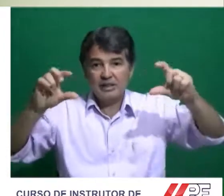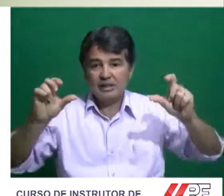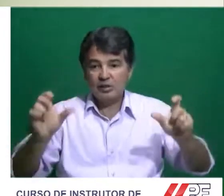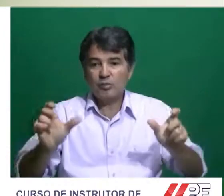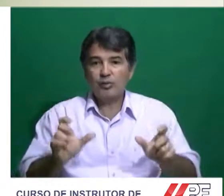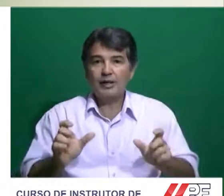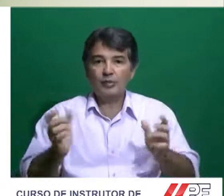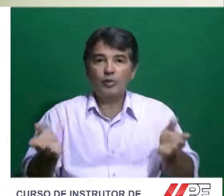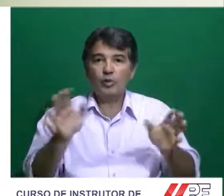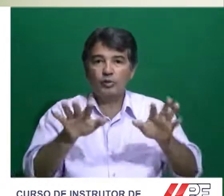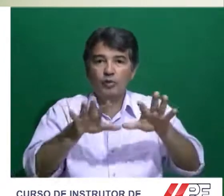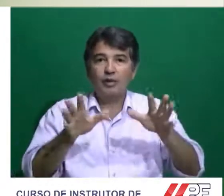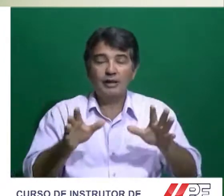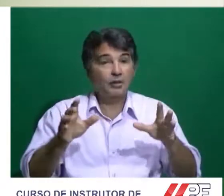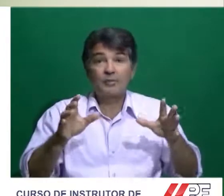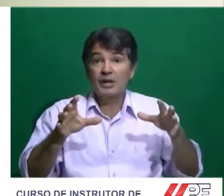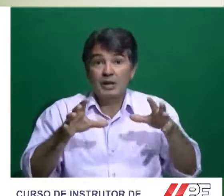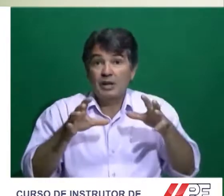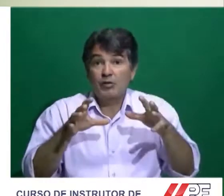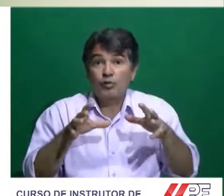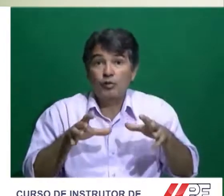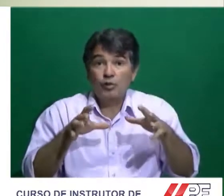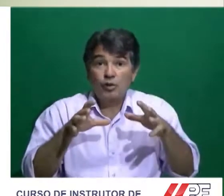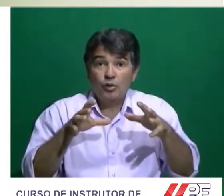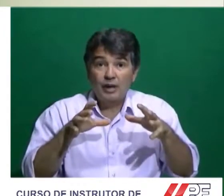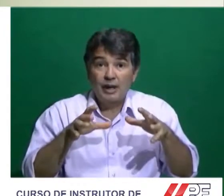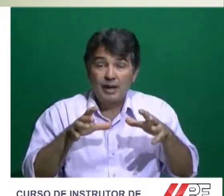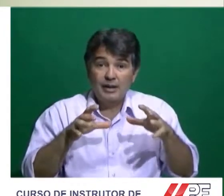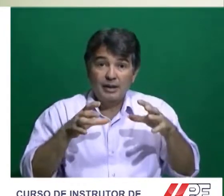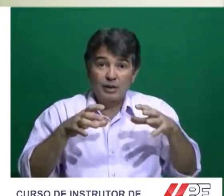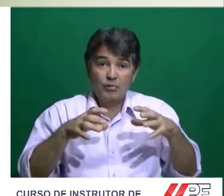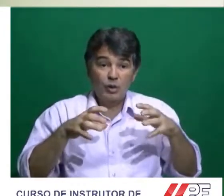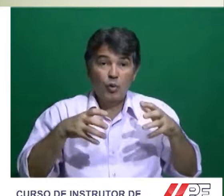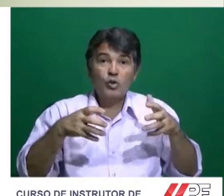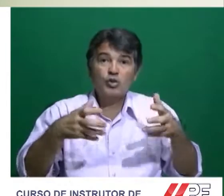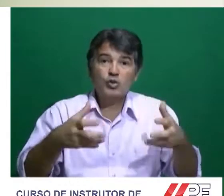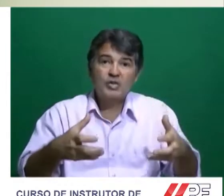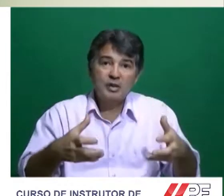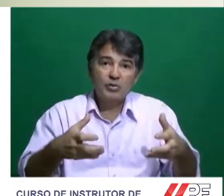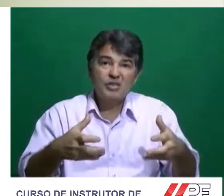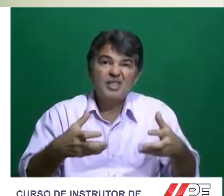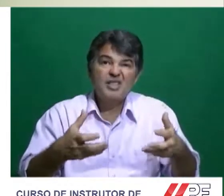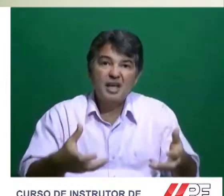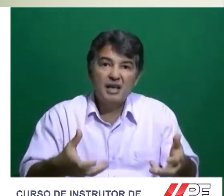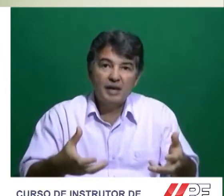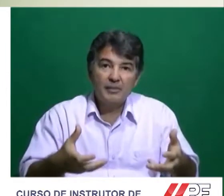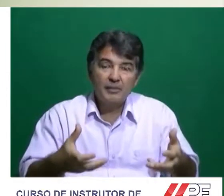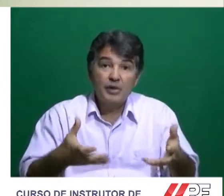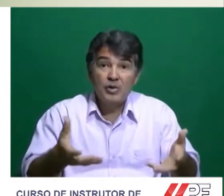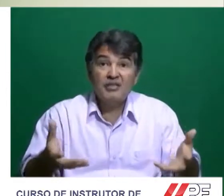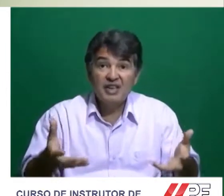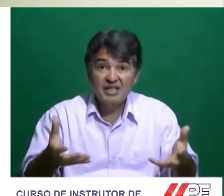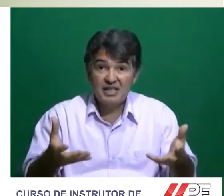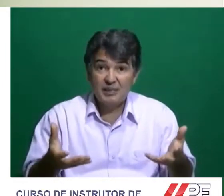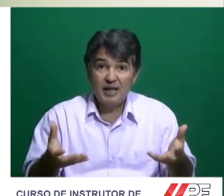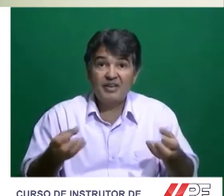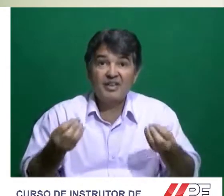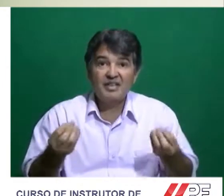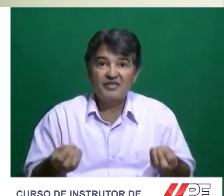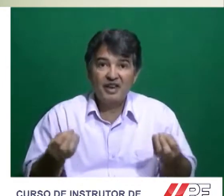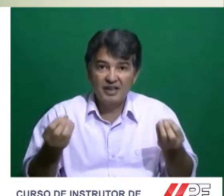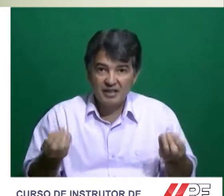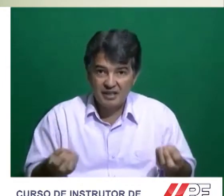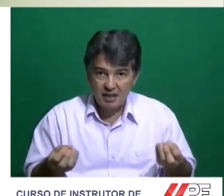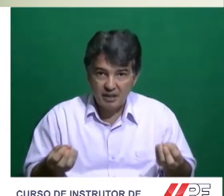A medida de um para lado. Para o outro. Vou colar. Então. Eu vou colocar. Uma construção cênica. E o que vem a ser essa